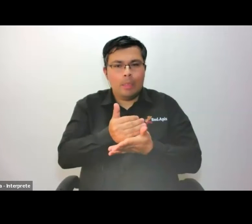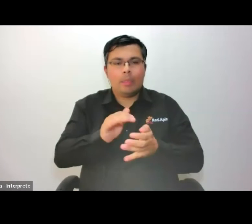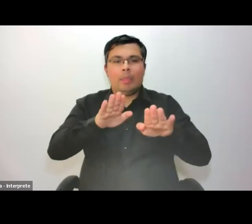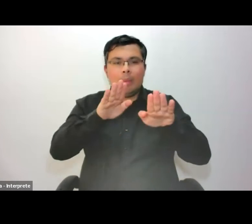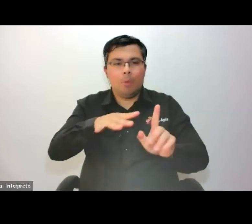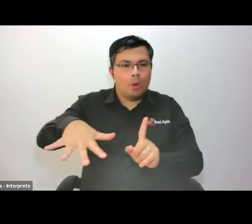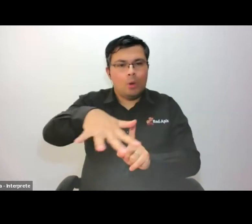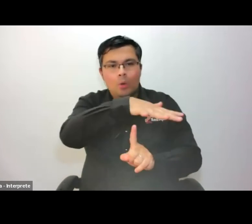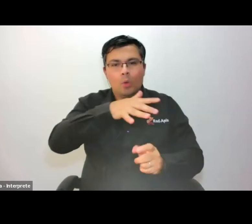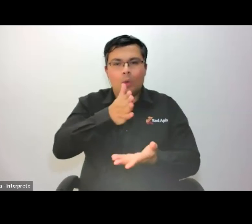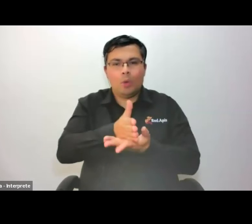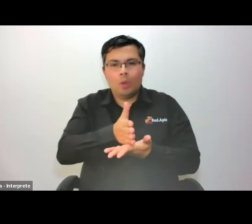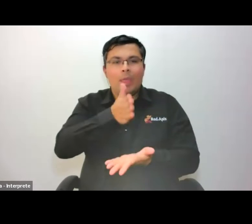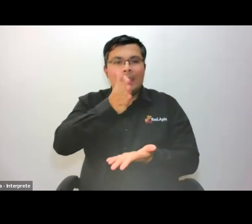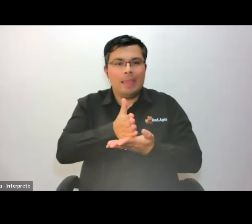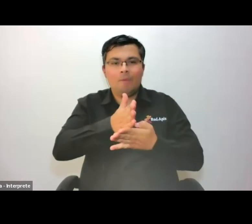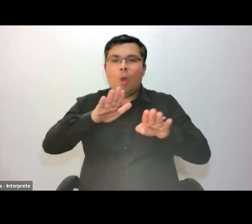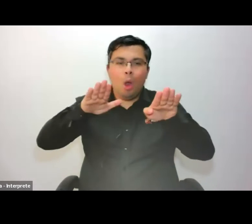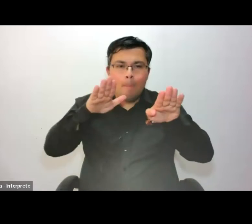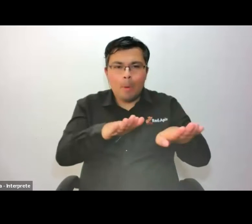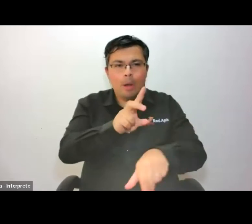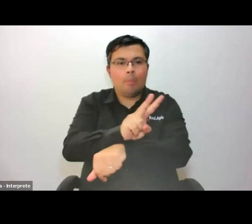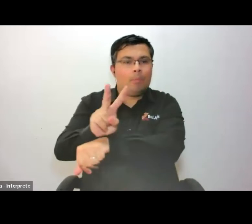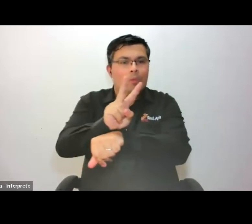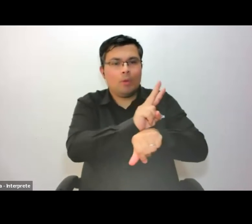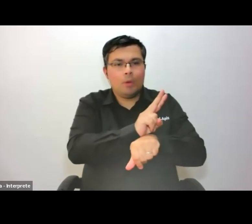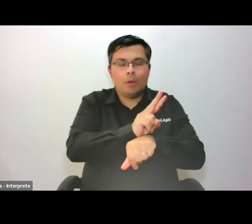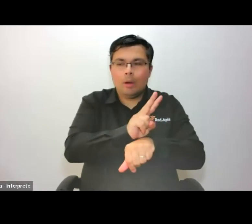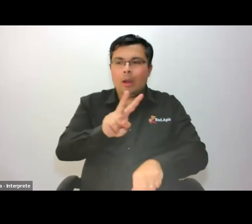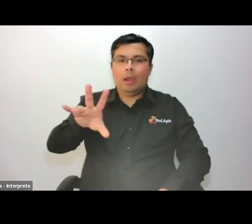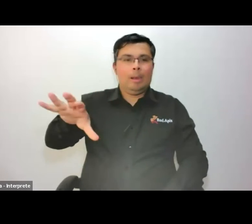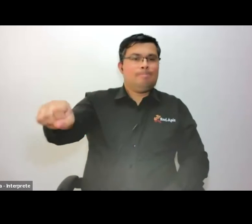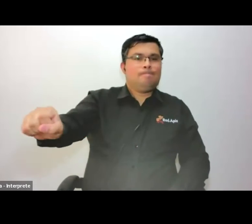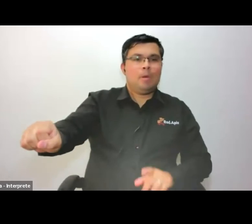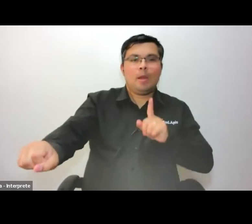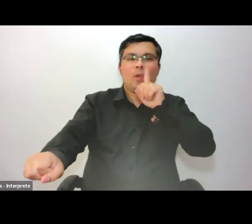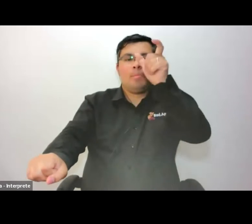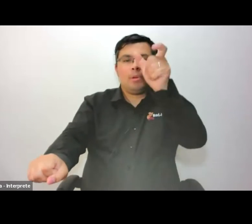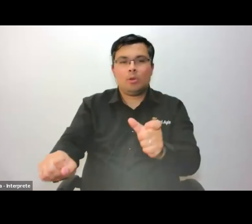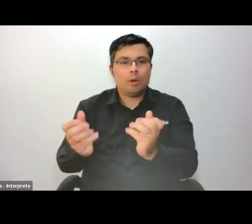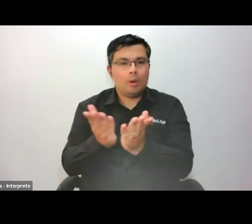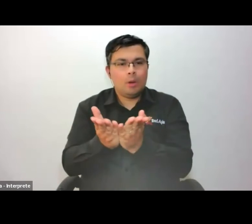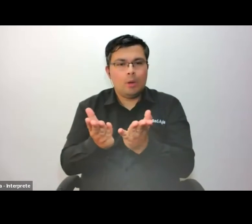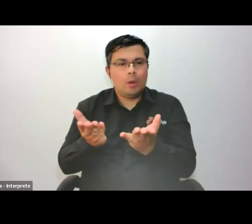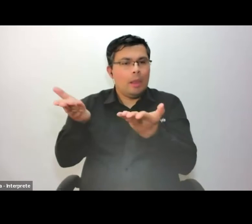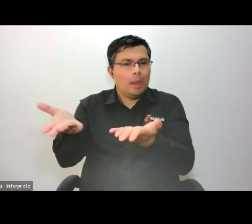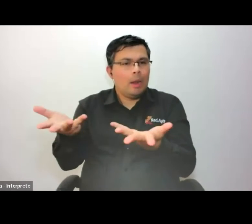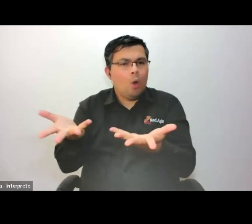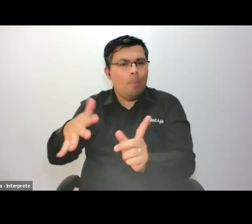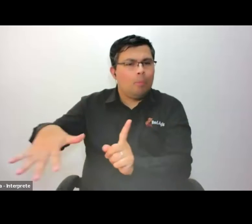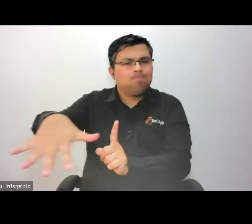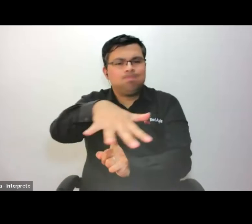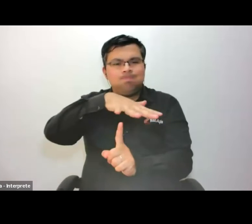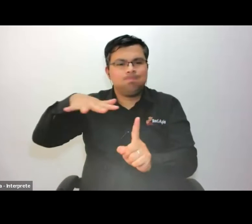acompañar al profesorado a identificar quién es ese estudiante, cómo está en el ámbito cognitivo, cómo está en el